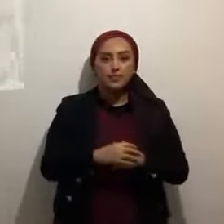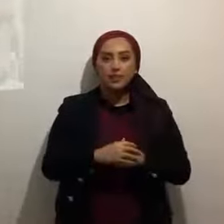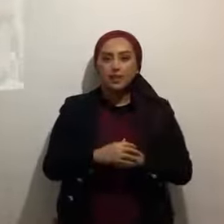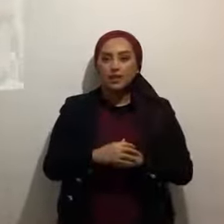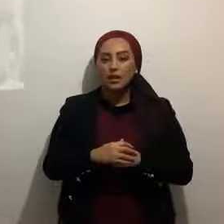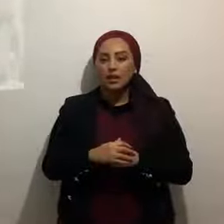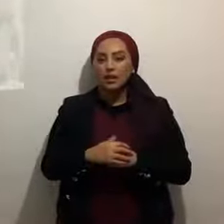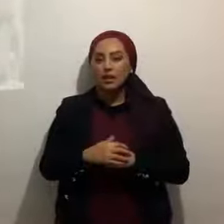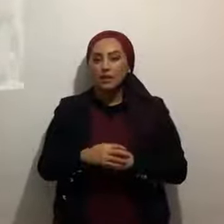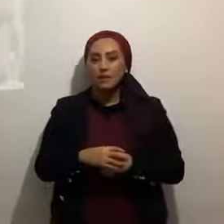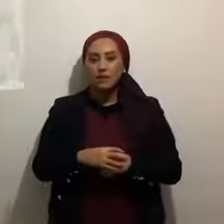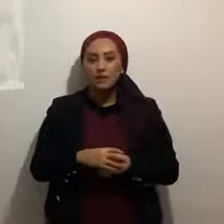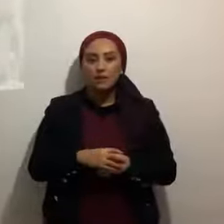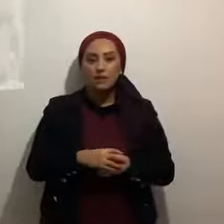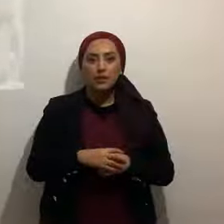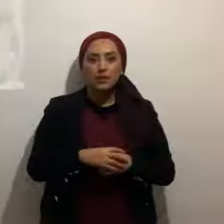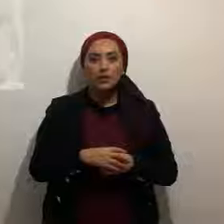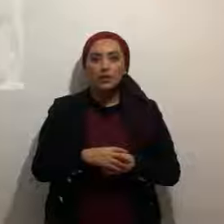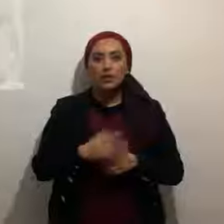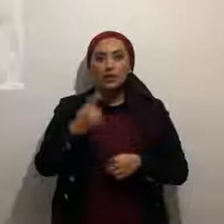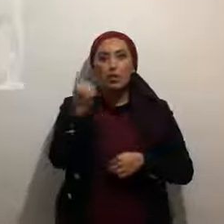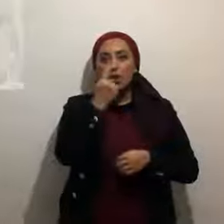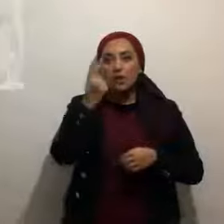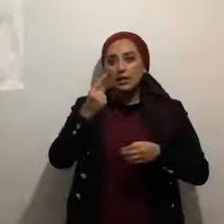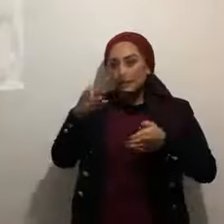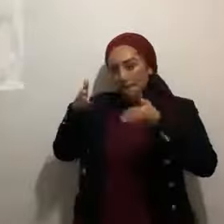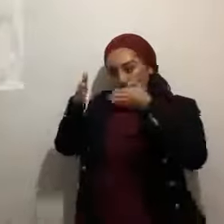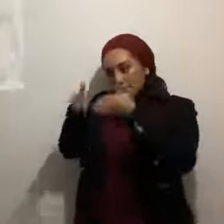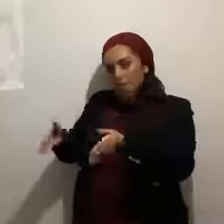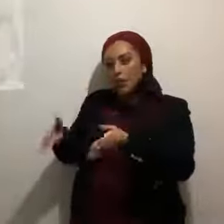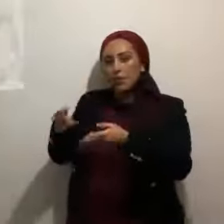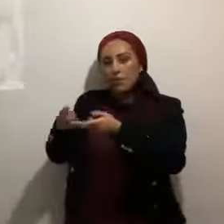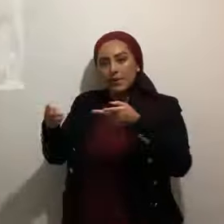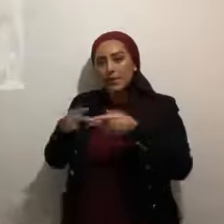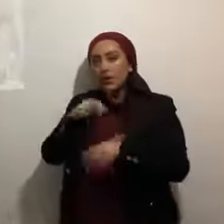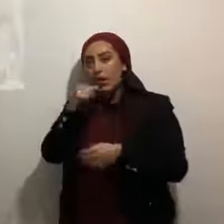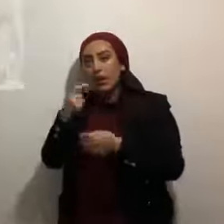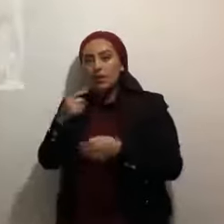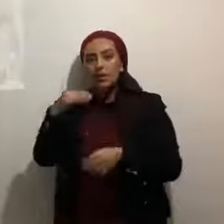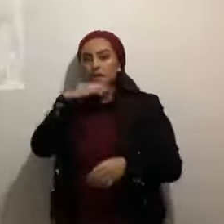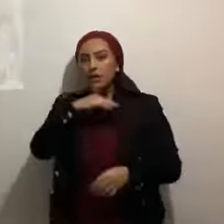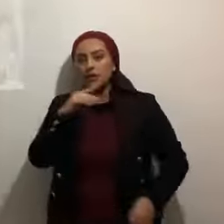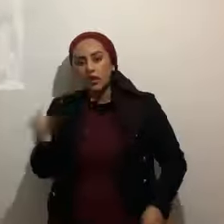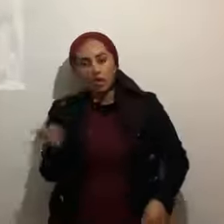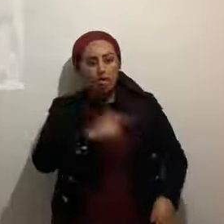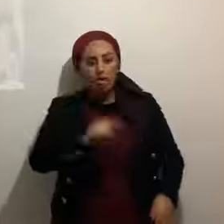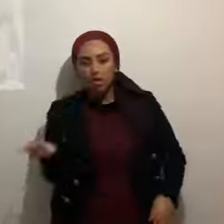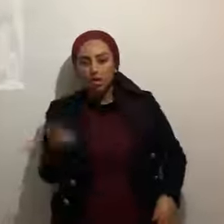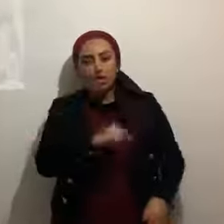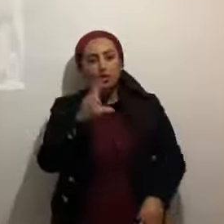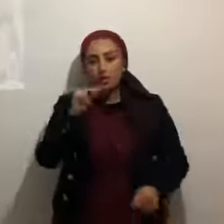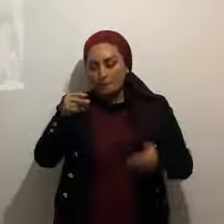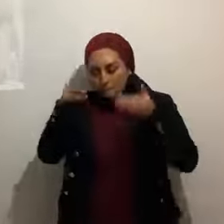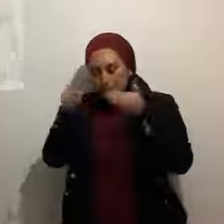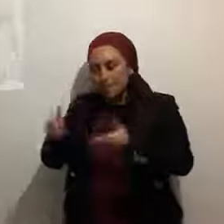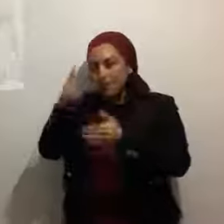jugando de un solo lado, no siendo hipócrita como los fariseos, jugando de un